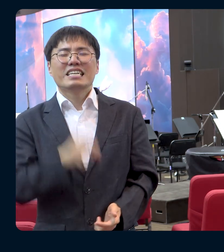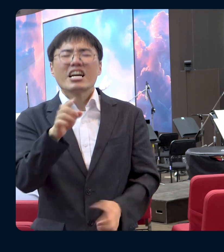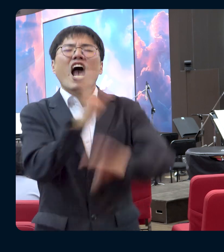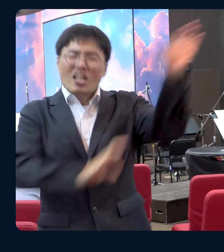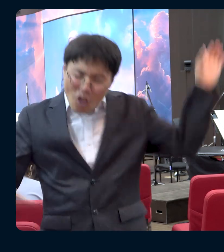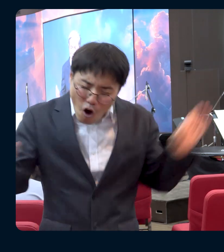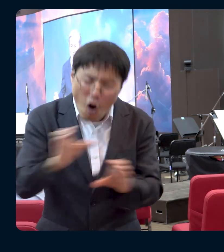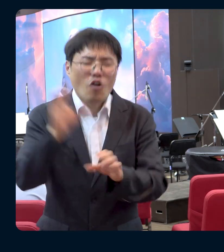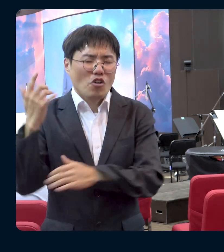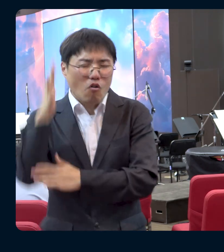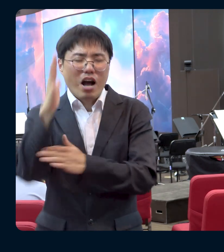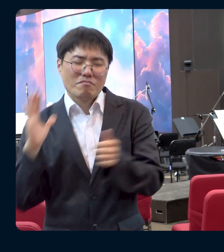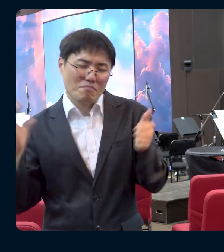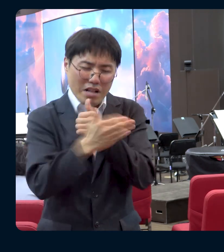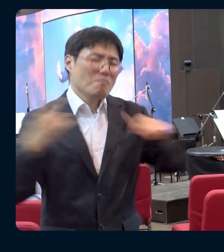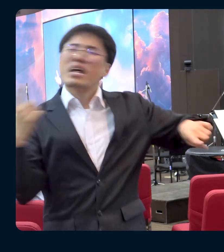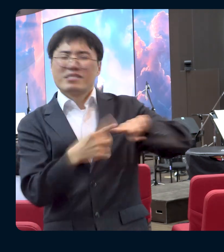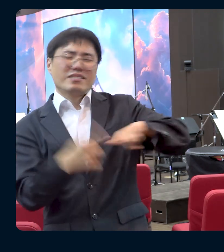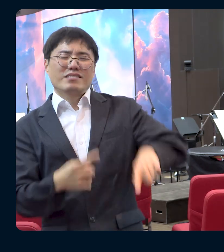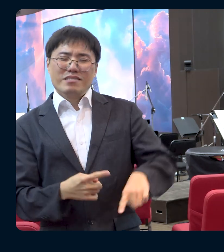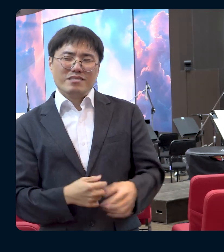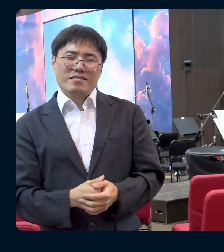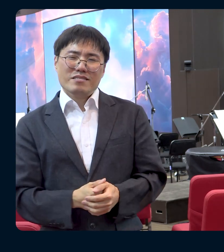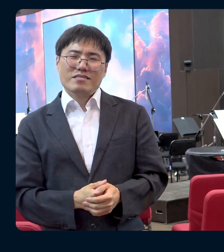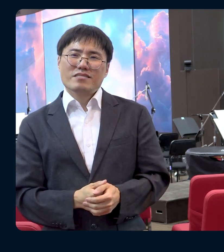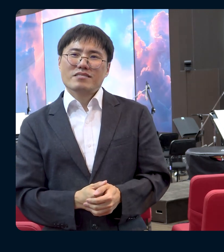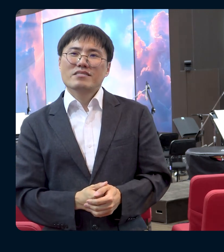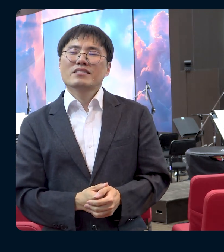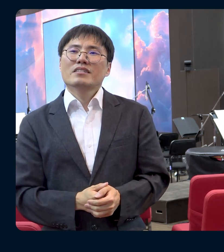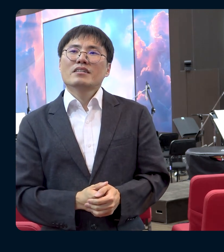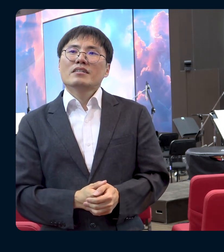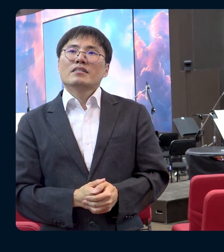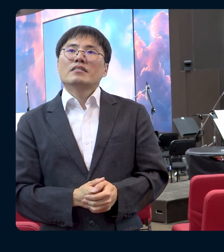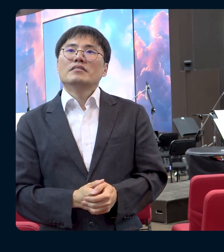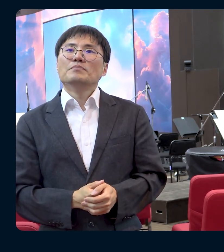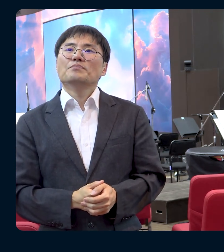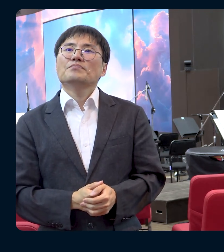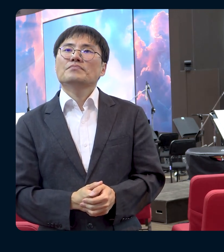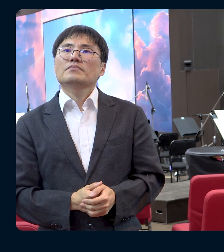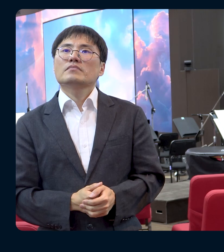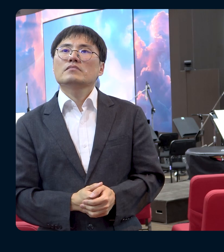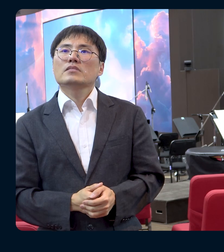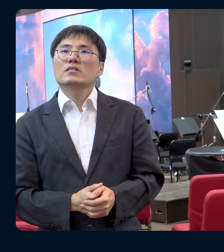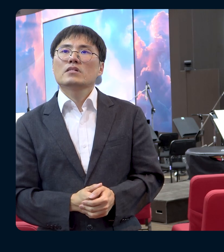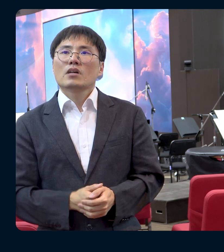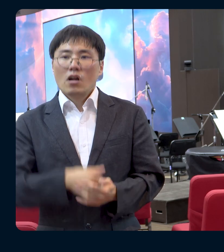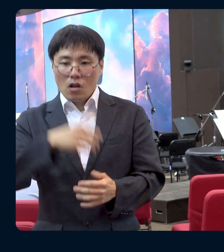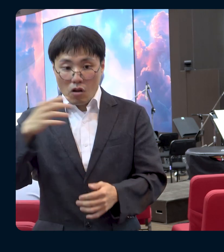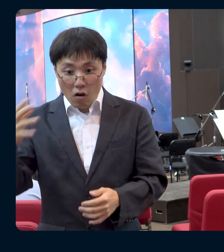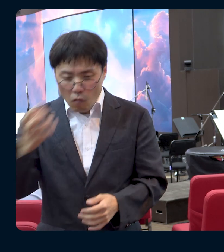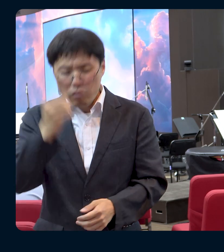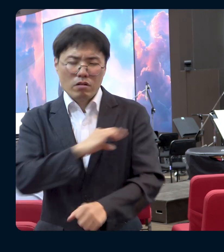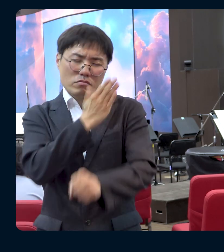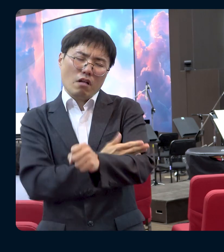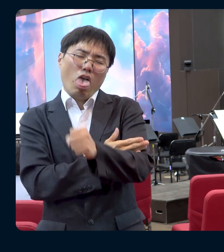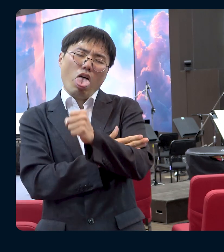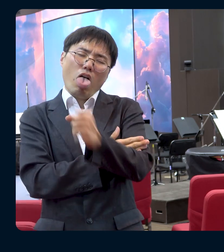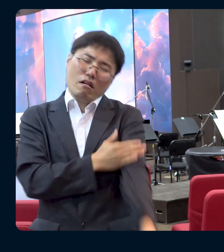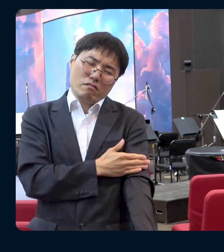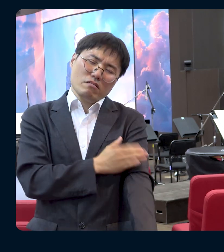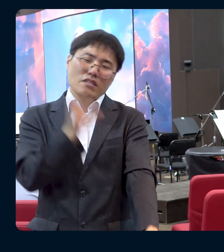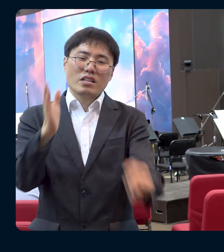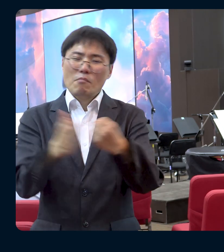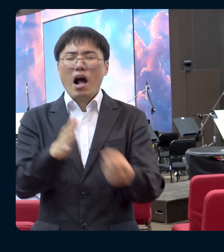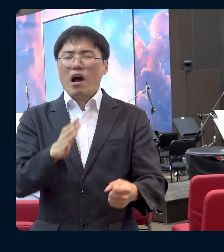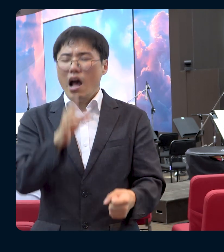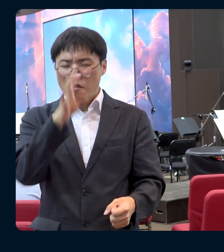아니죠. 그게 더 영광을 가립니다. 그게 더 문제예요. 예, 그렇게 하면 거룩의 능력을 잃어버릴 수밖에